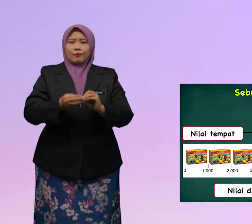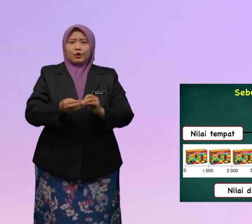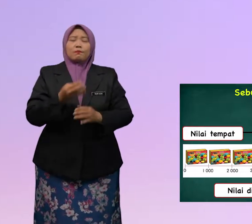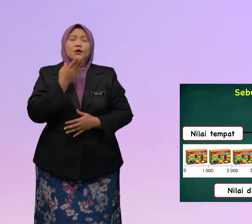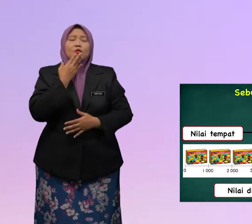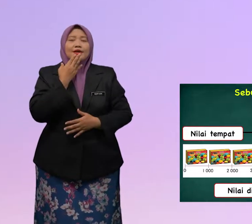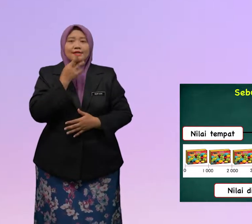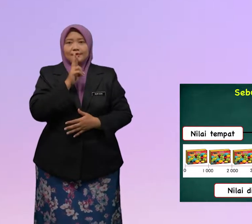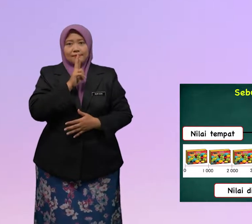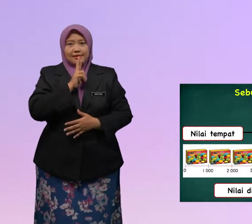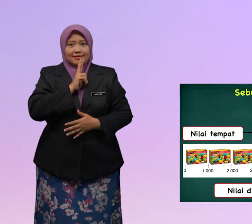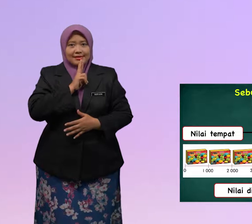nombor berwarna merah.